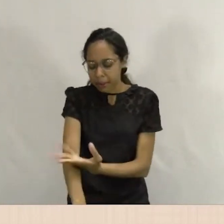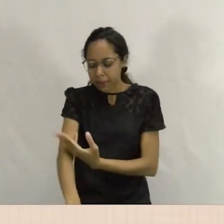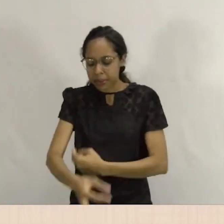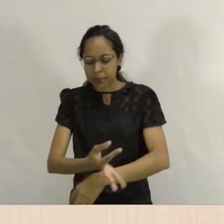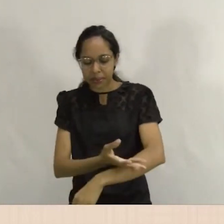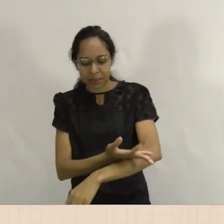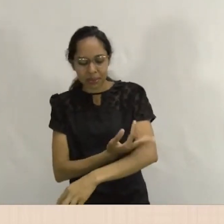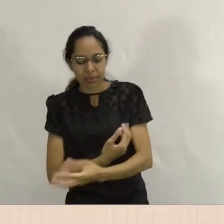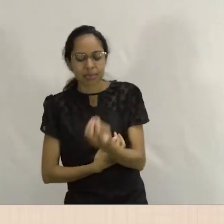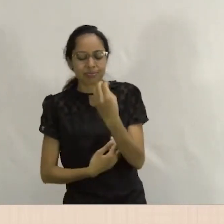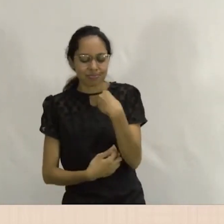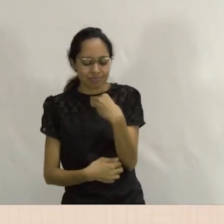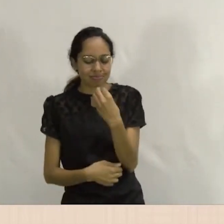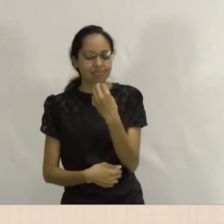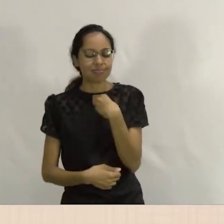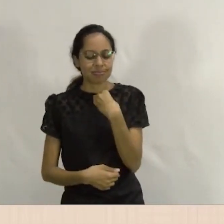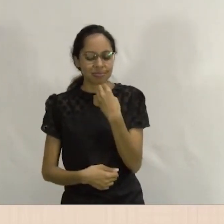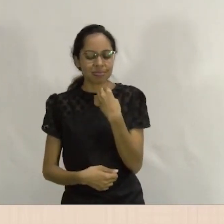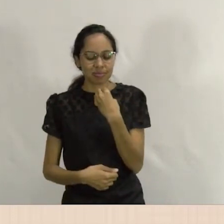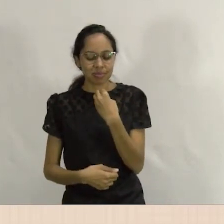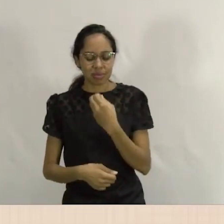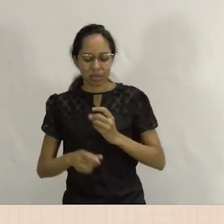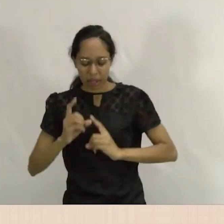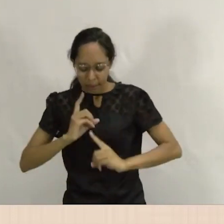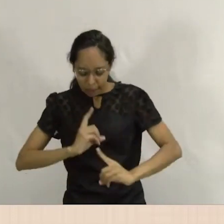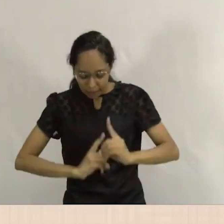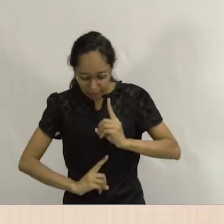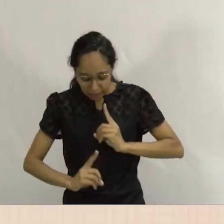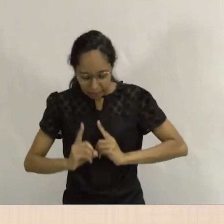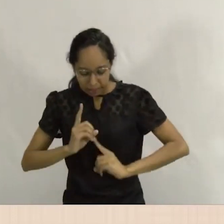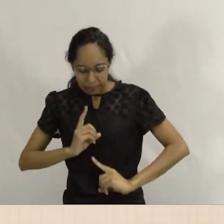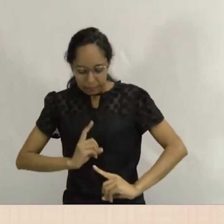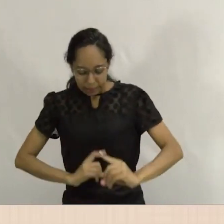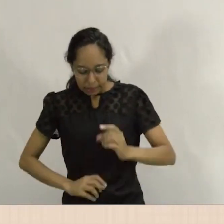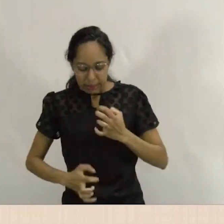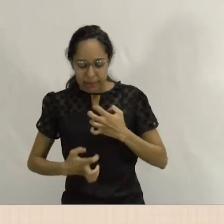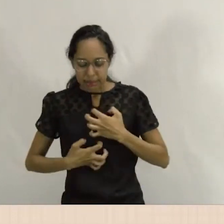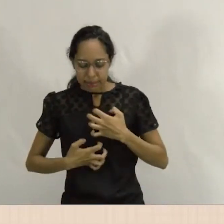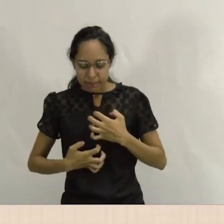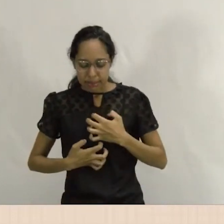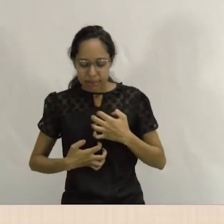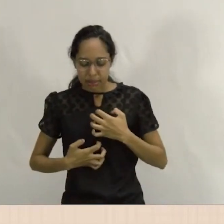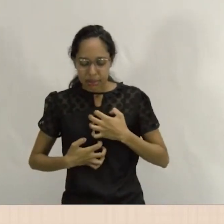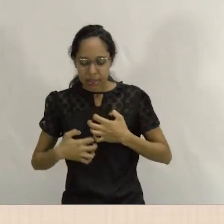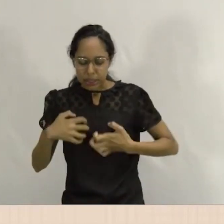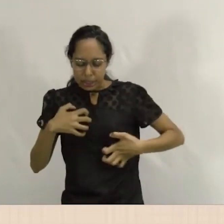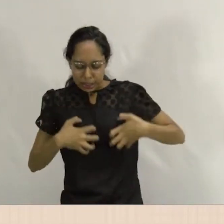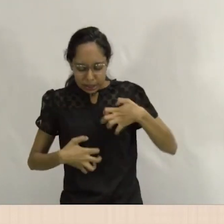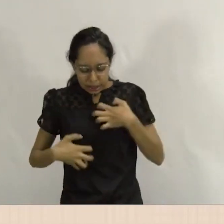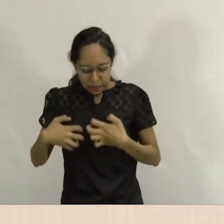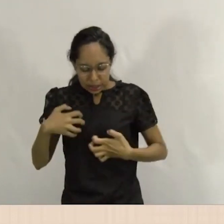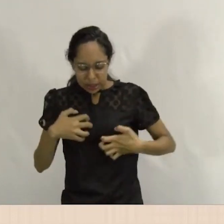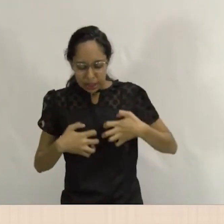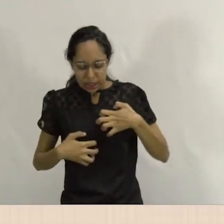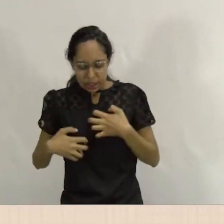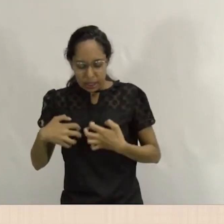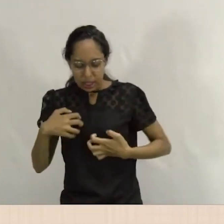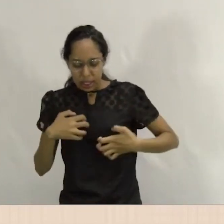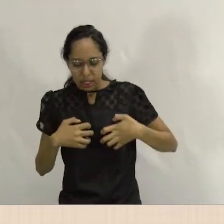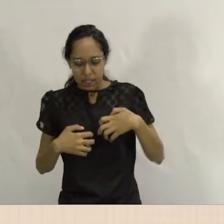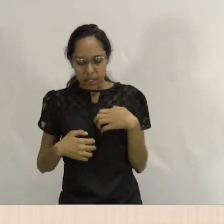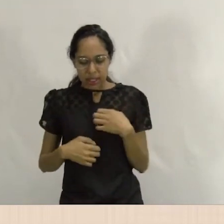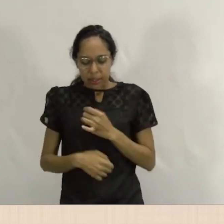fragilizadas, caindo em depressão, caindo em angústia, síndrome do